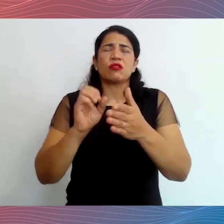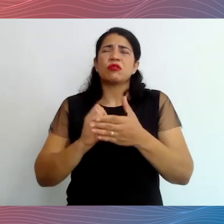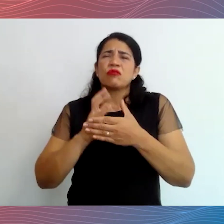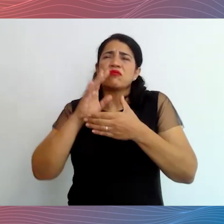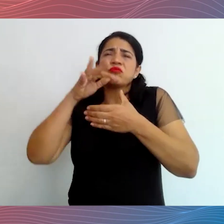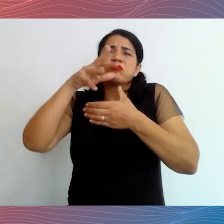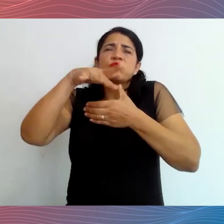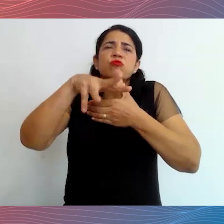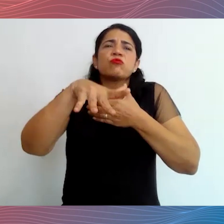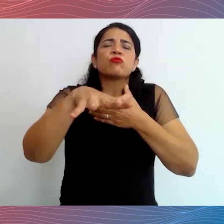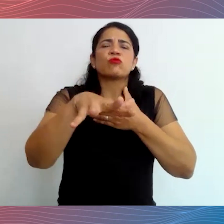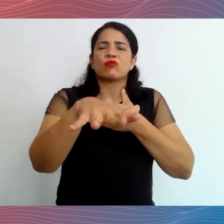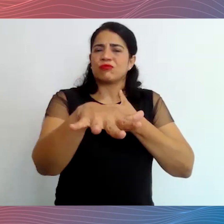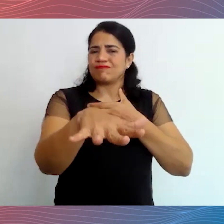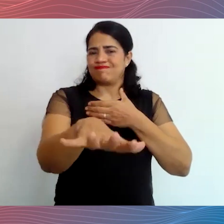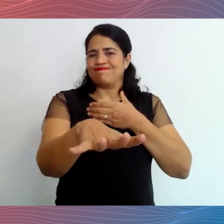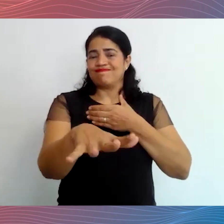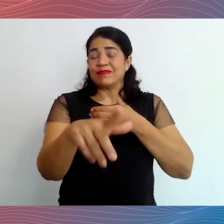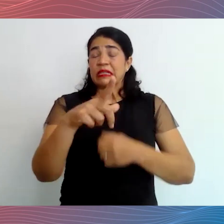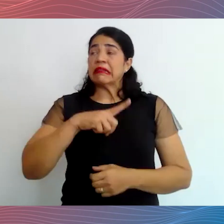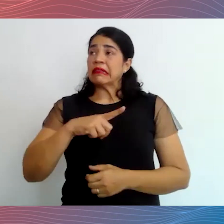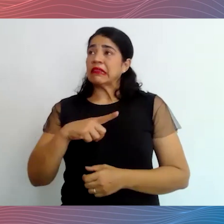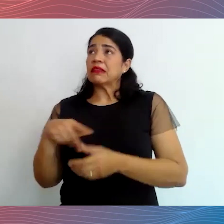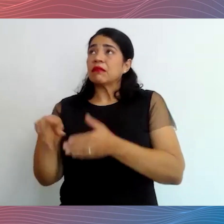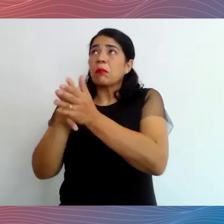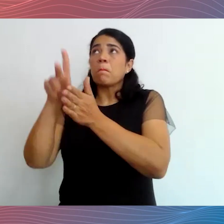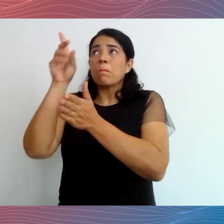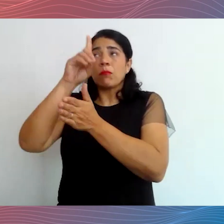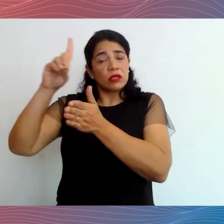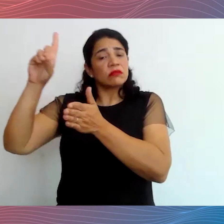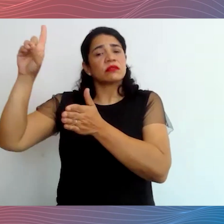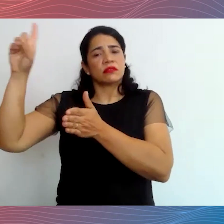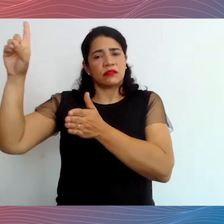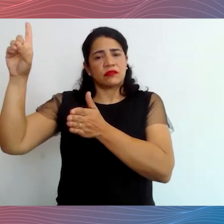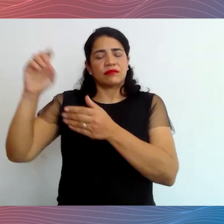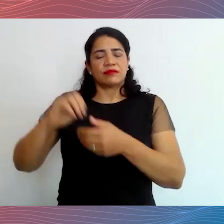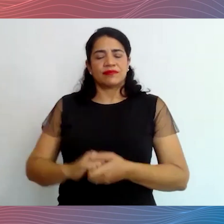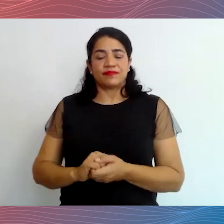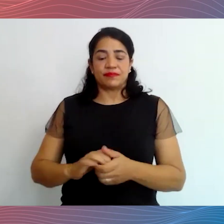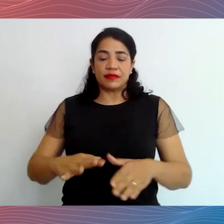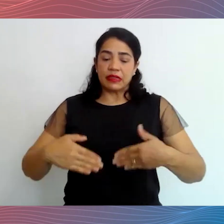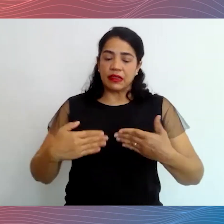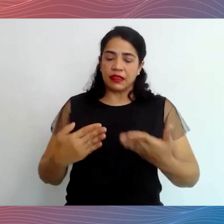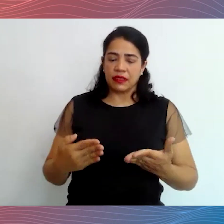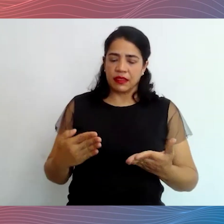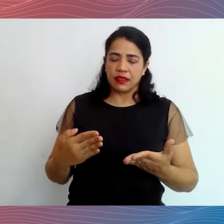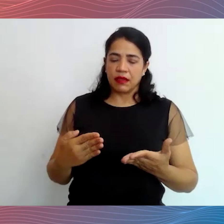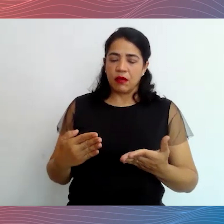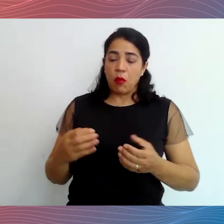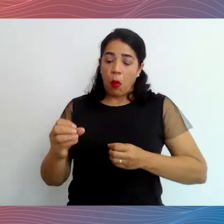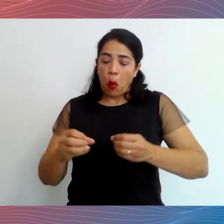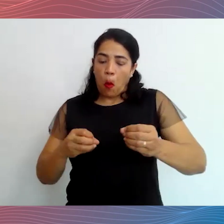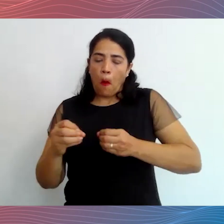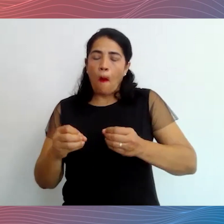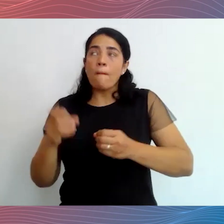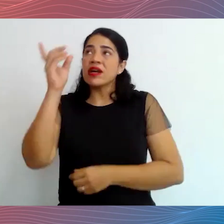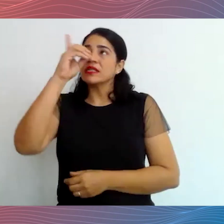para você. Então, hoje, para Deus fazer a obra na igreja e através da igreja, irmãos, o